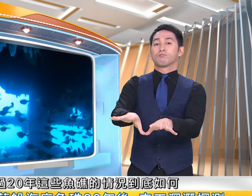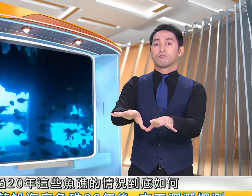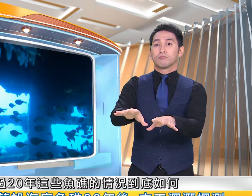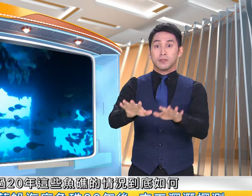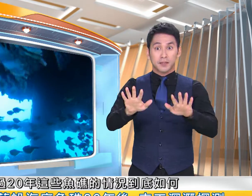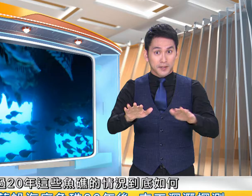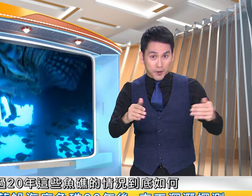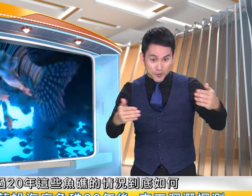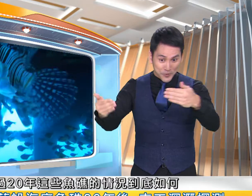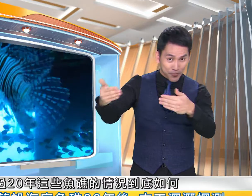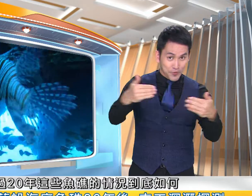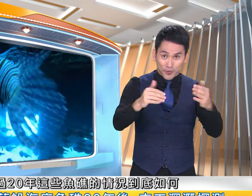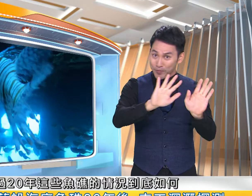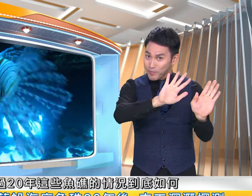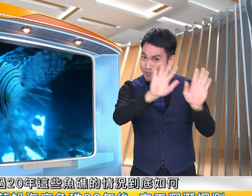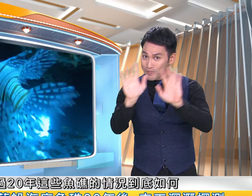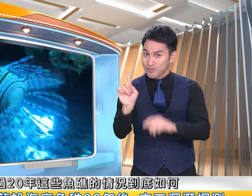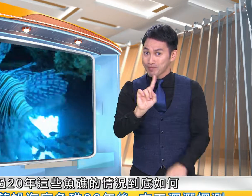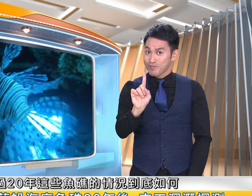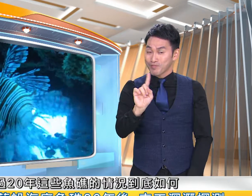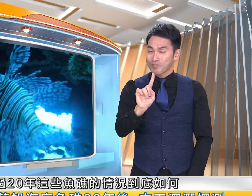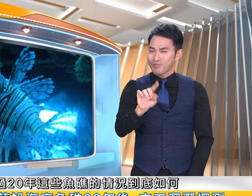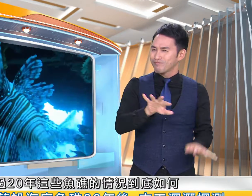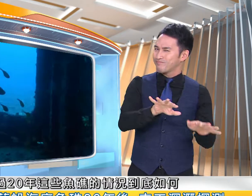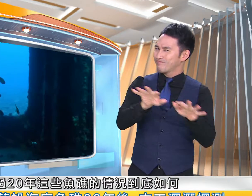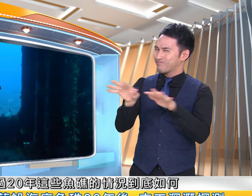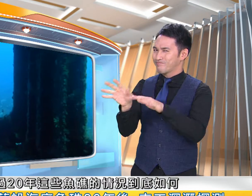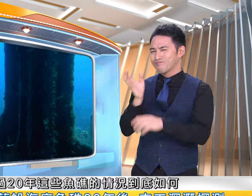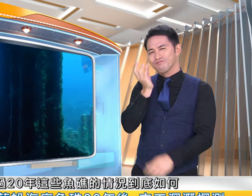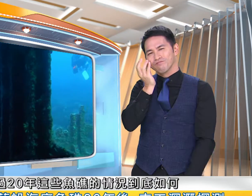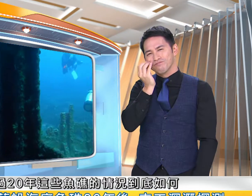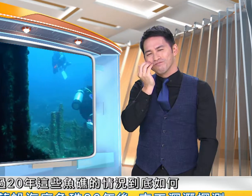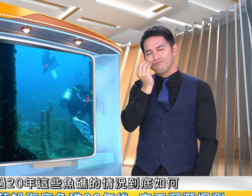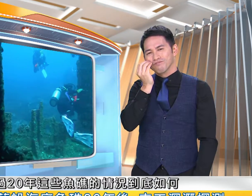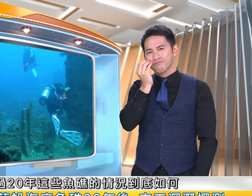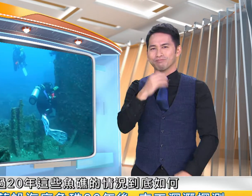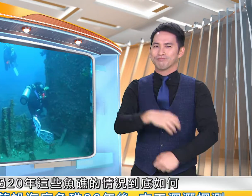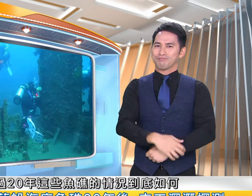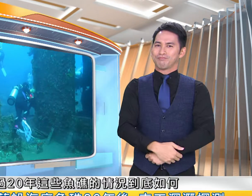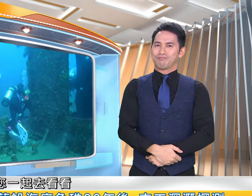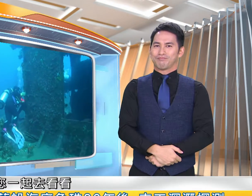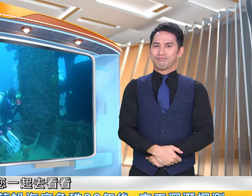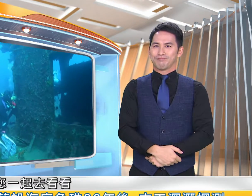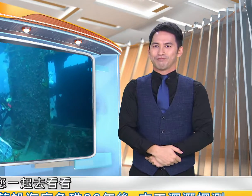而经过了20年。这些鱼礁的情况到底如何？带你一起去看看。